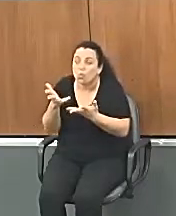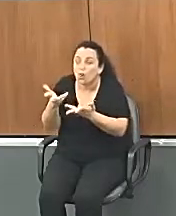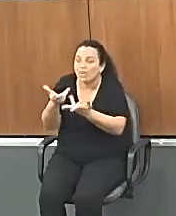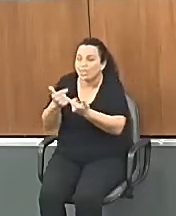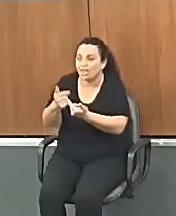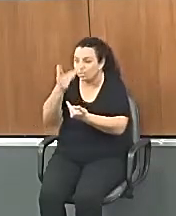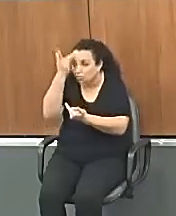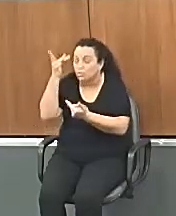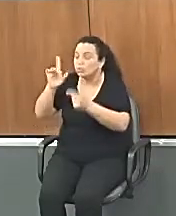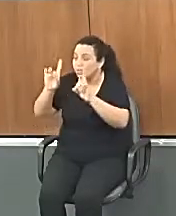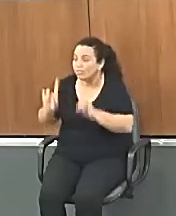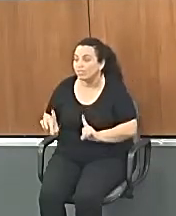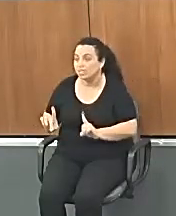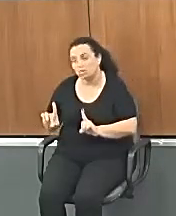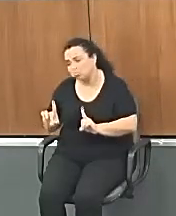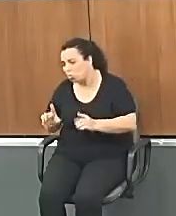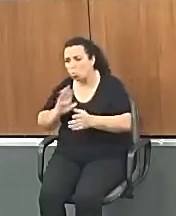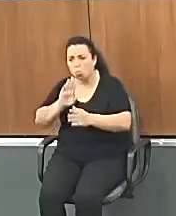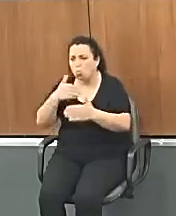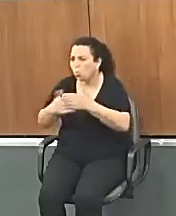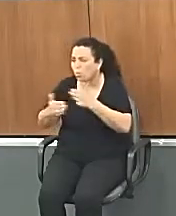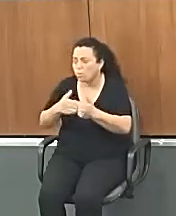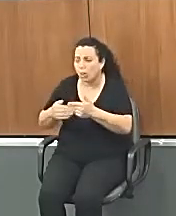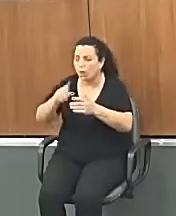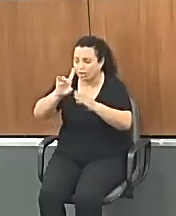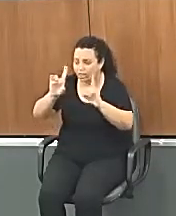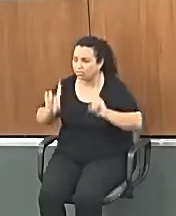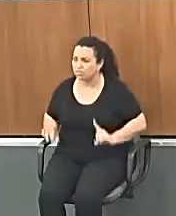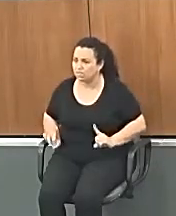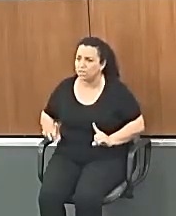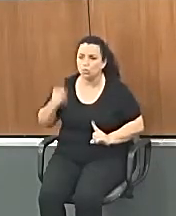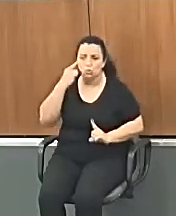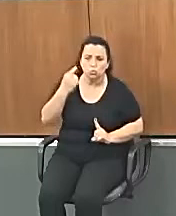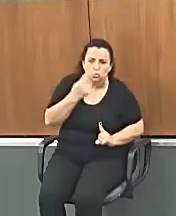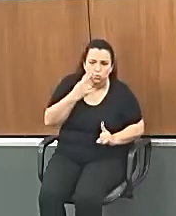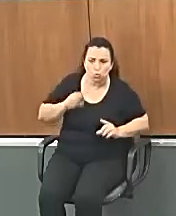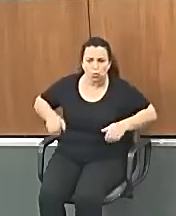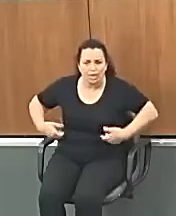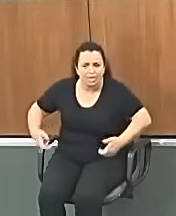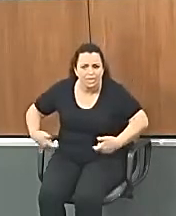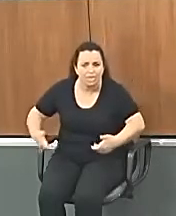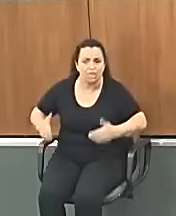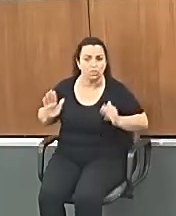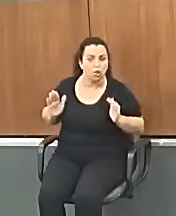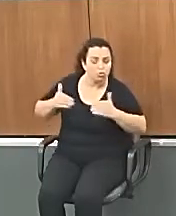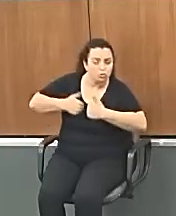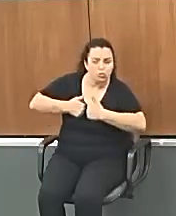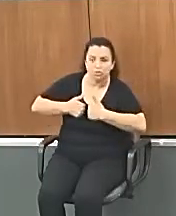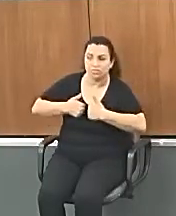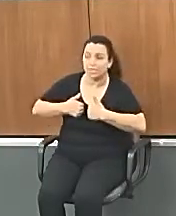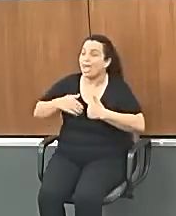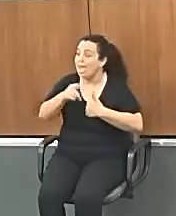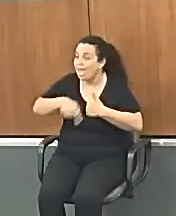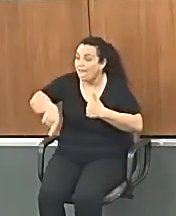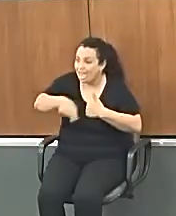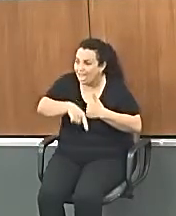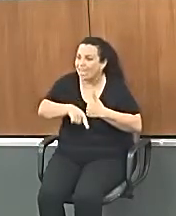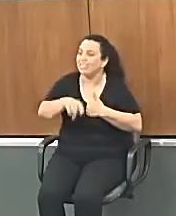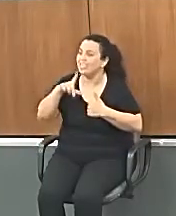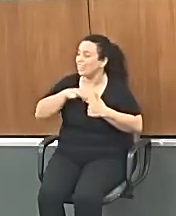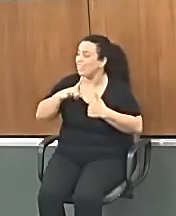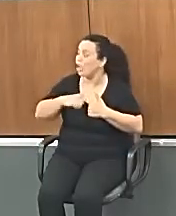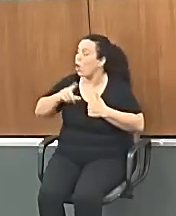deficiência seja autista seja pessoa surda o cadeirante que eles realmente têm aí essa oportunidade de